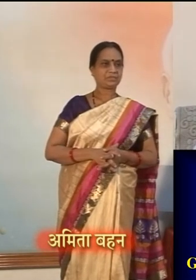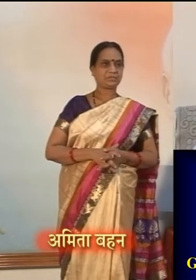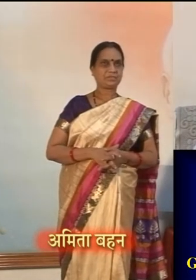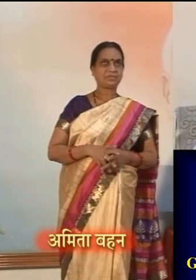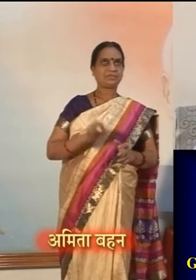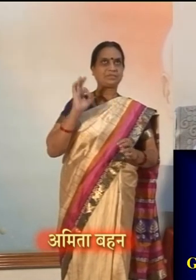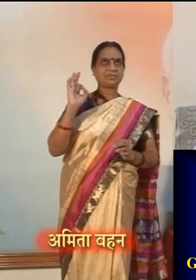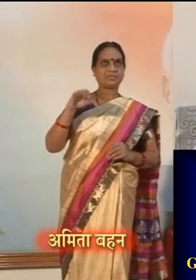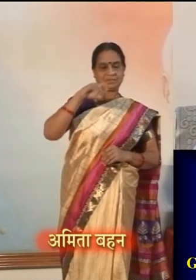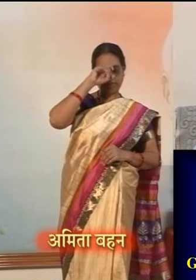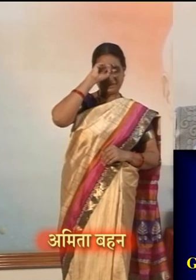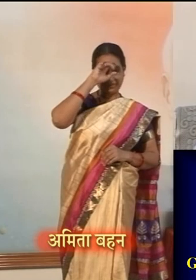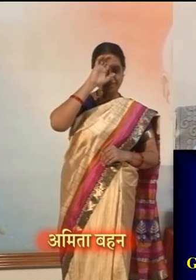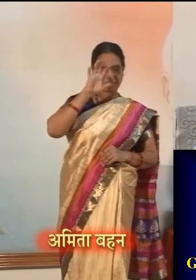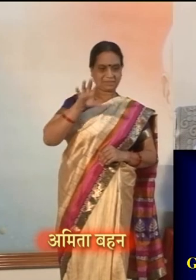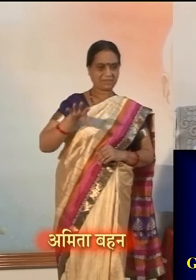अच्छे काम करेंगे